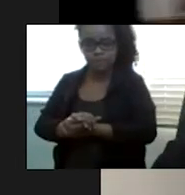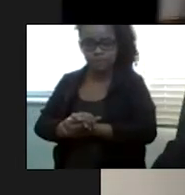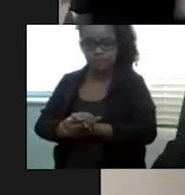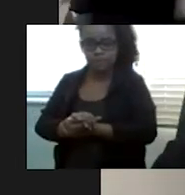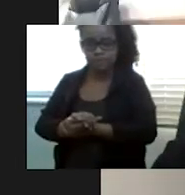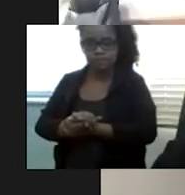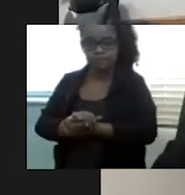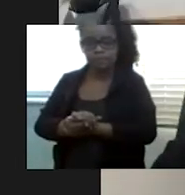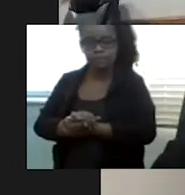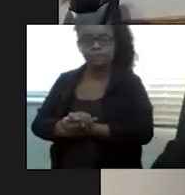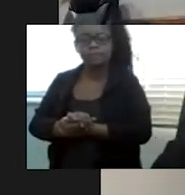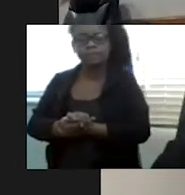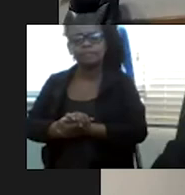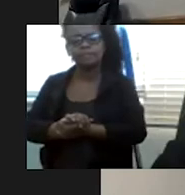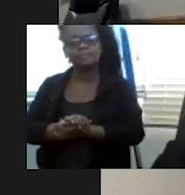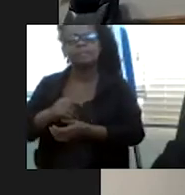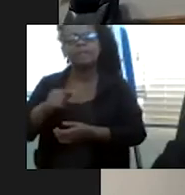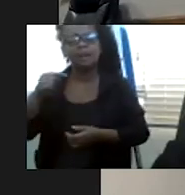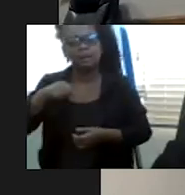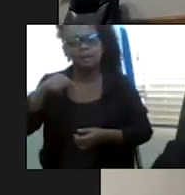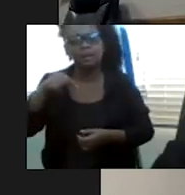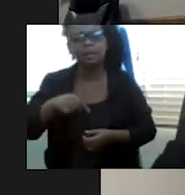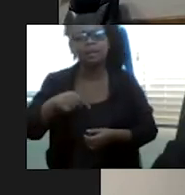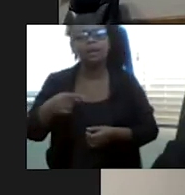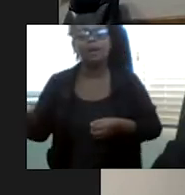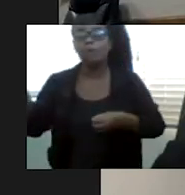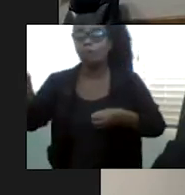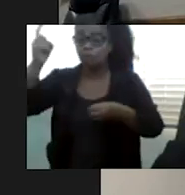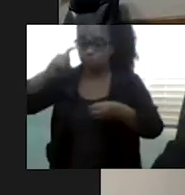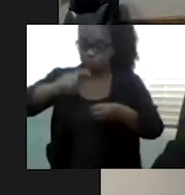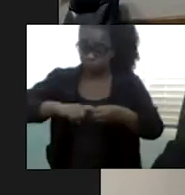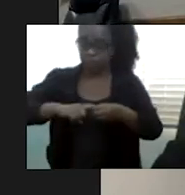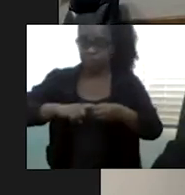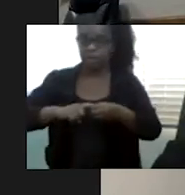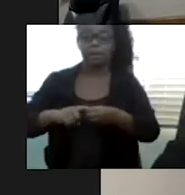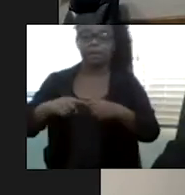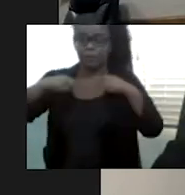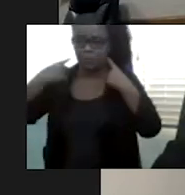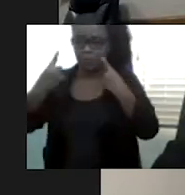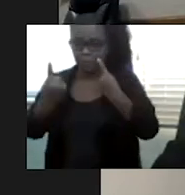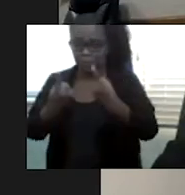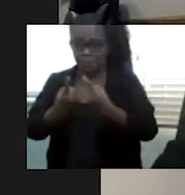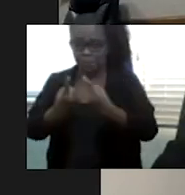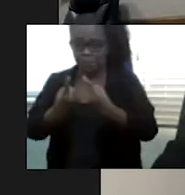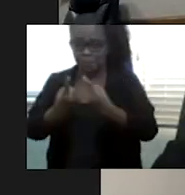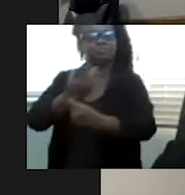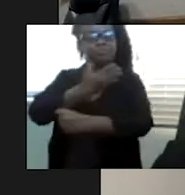deixo aqui voltamos com as nossas sessões presenciais.